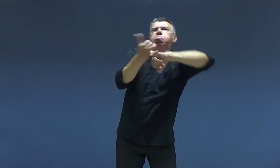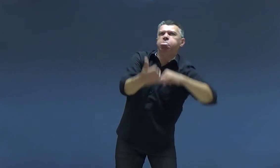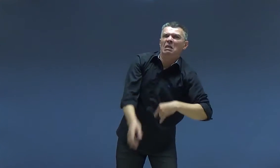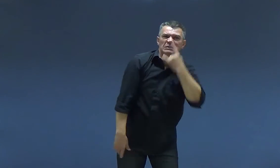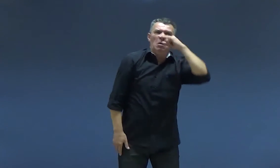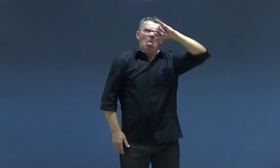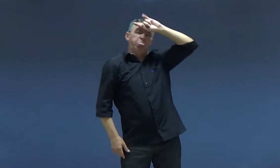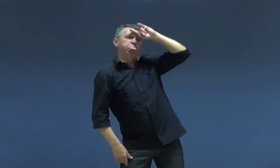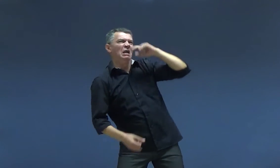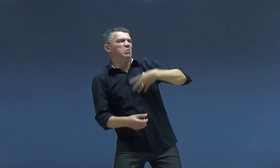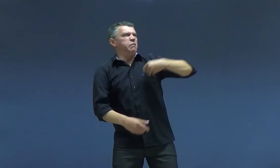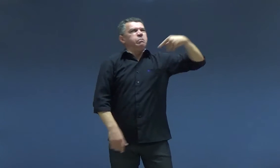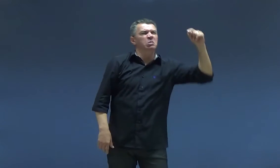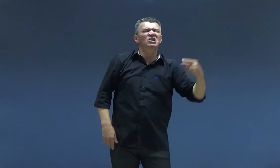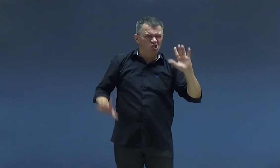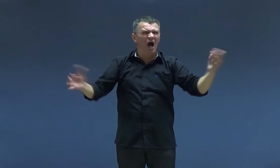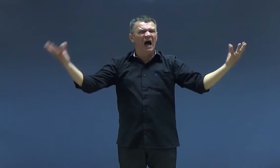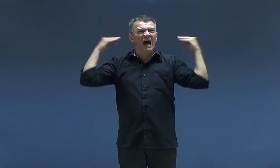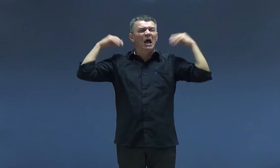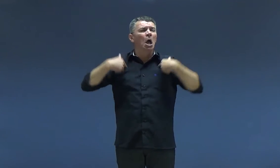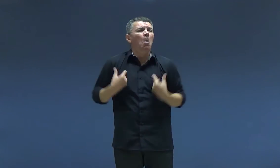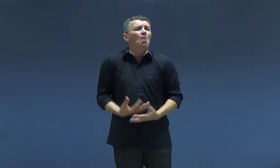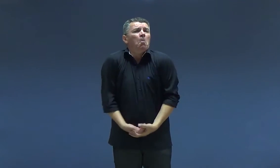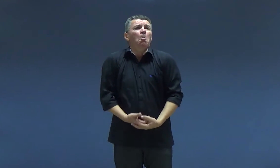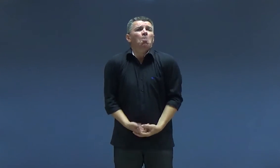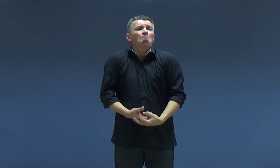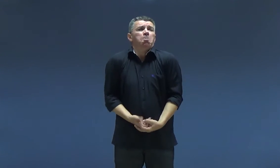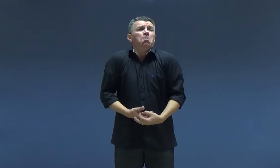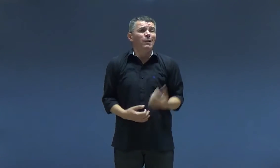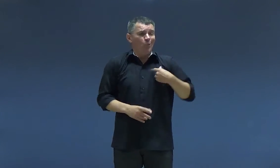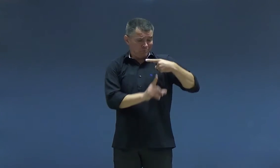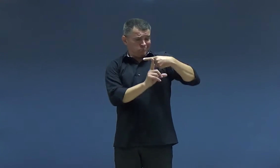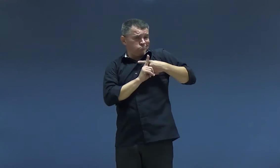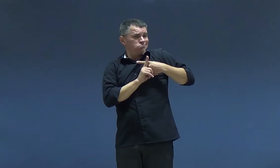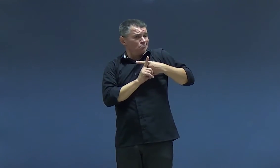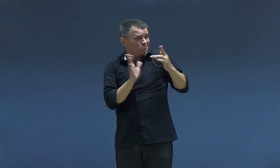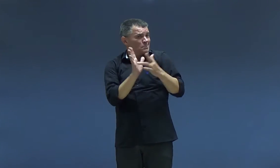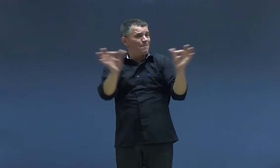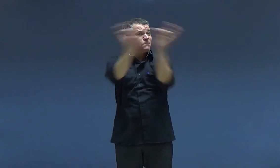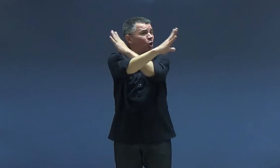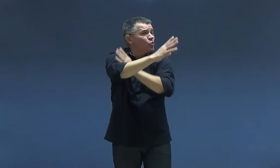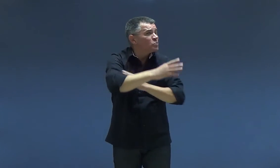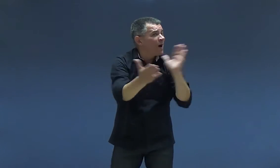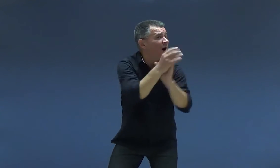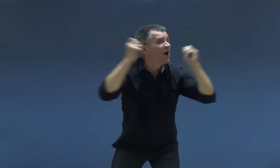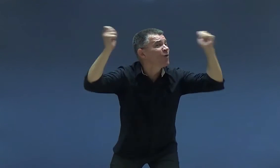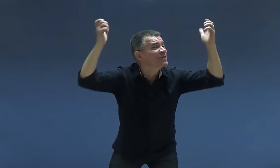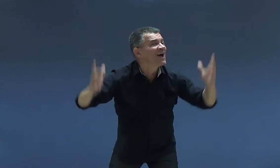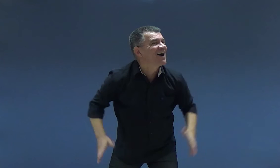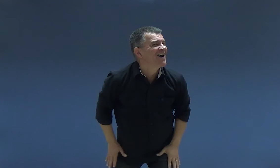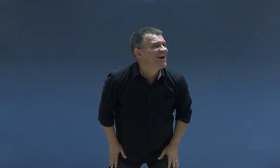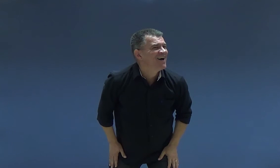sua mãe é mal, porque sua mãe tem amante que traiu. Nossa, fala tanta coisa por mim. Gente, eu tenho cruz em mim. Aleluia.